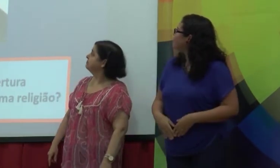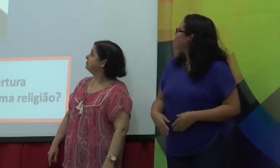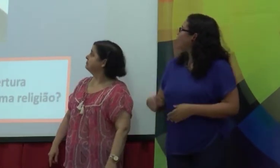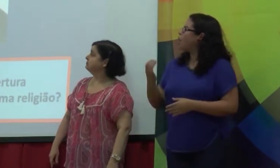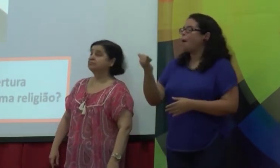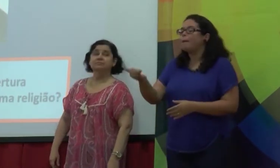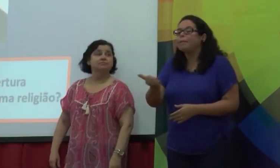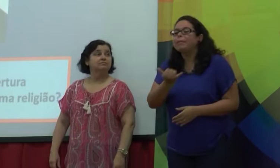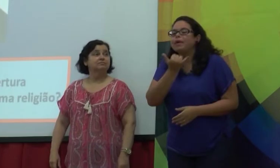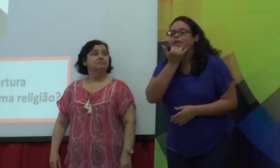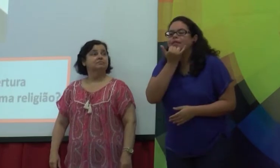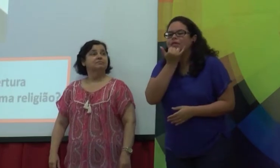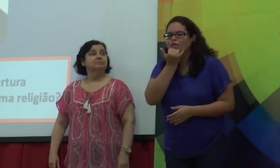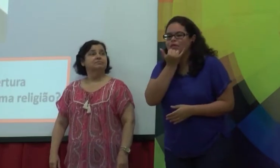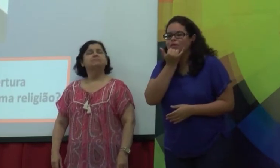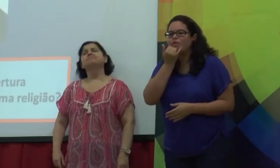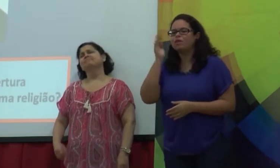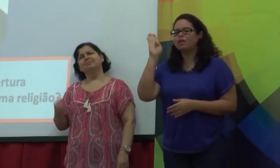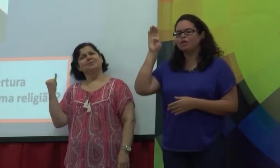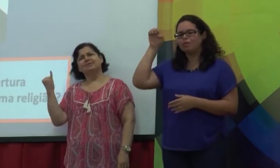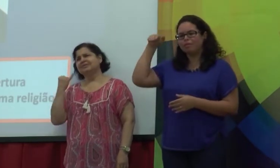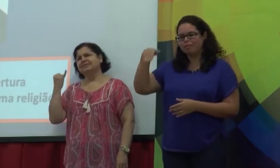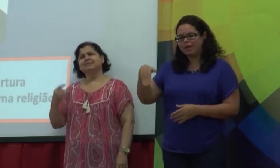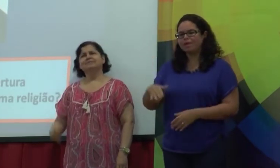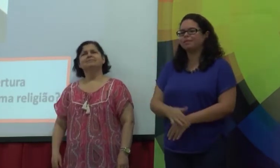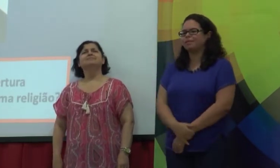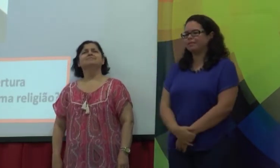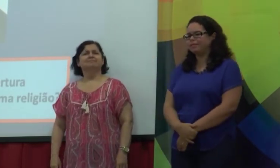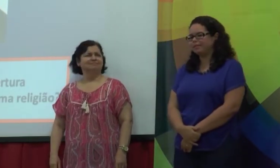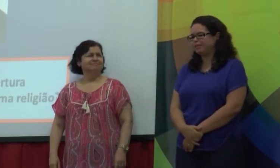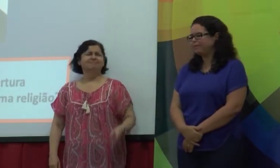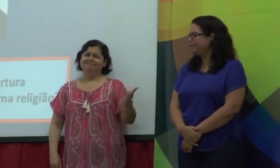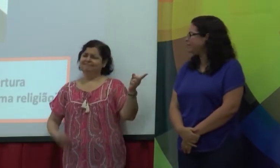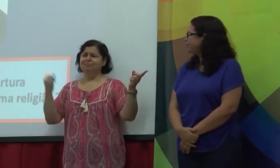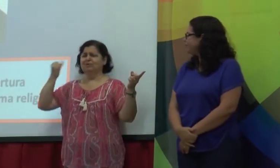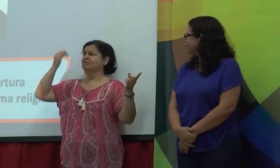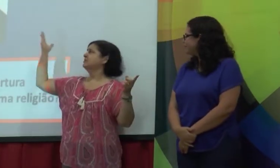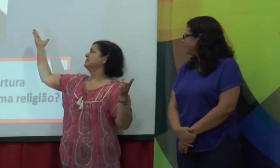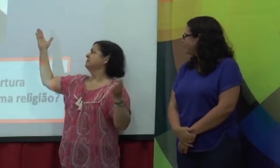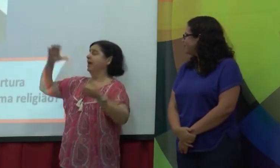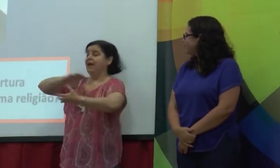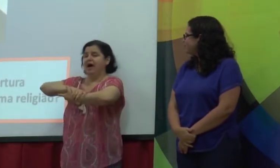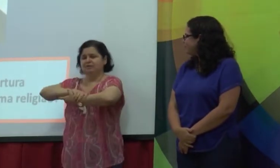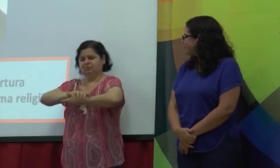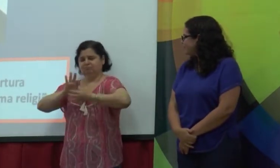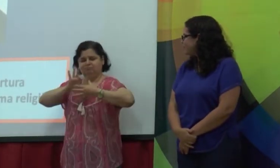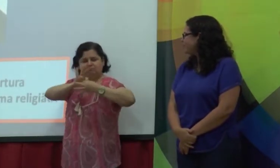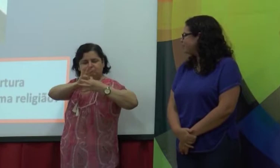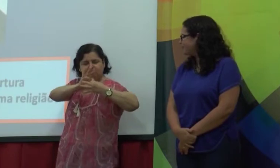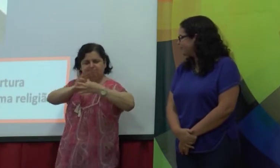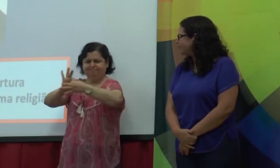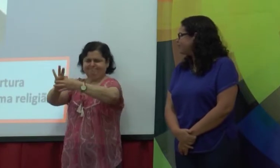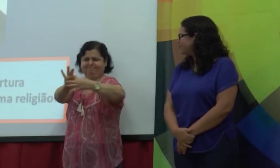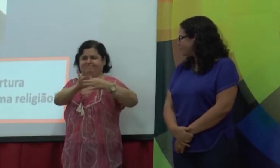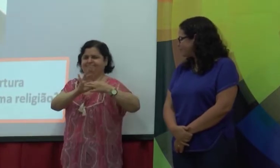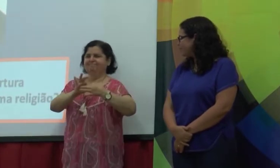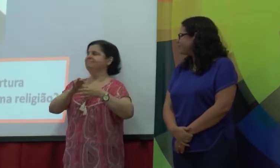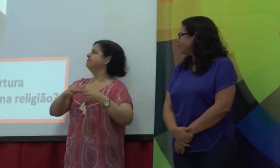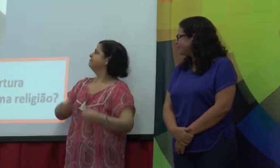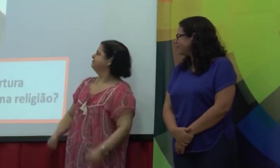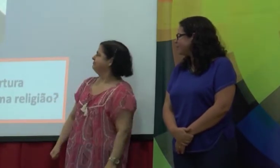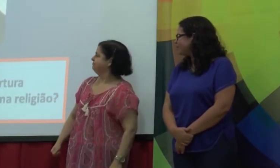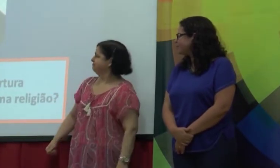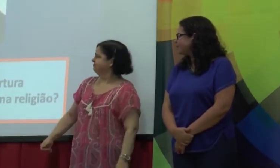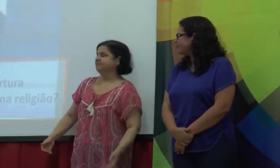levam à igualdade, à fraternidade, ao perdão, ao bem. Isso que ela falou, né, essas